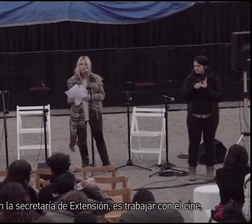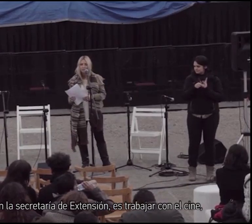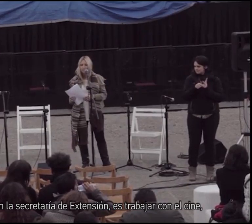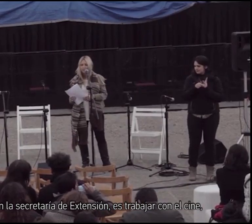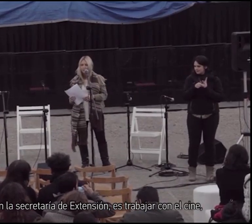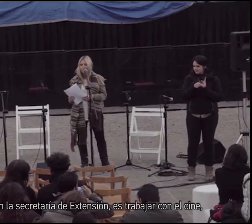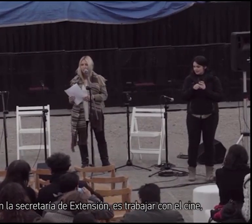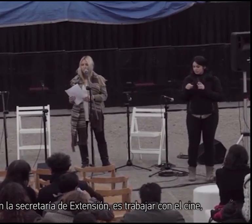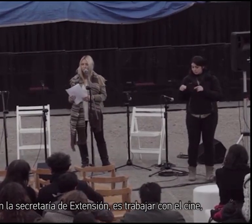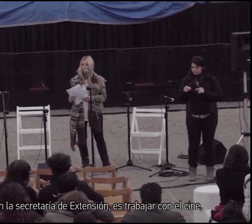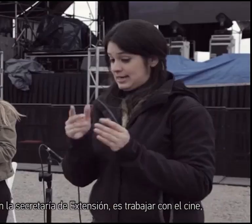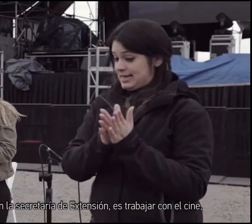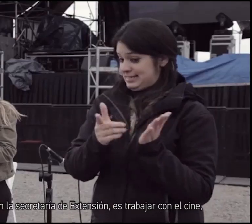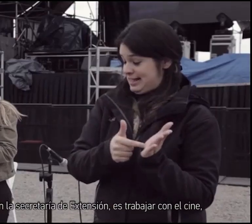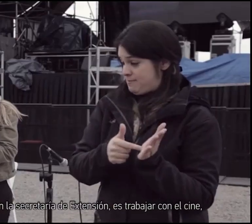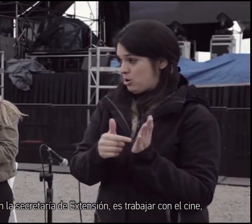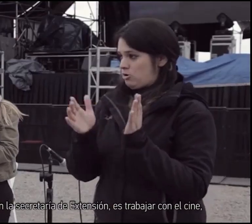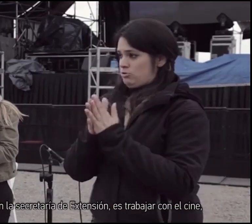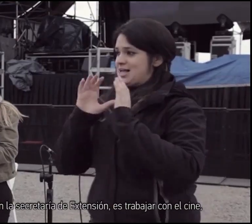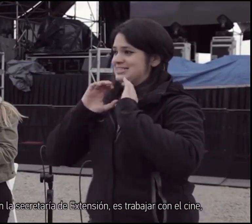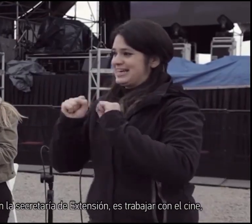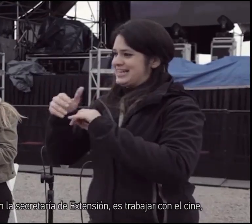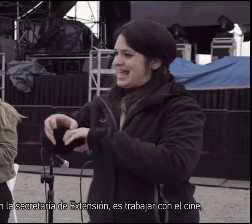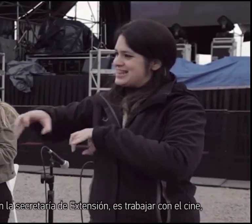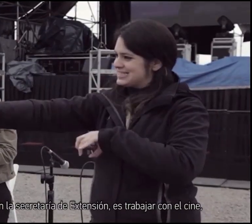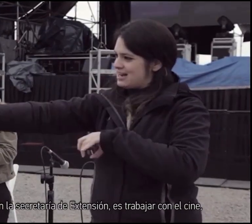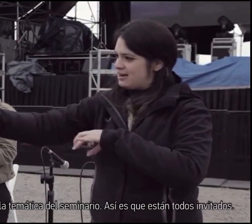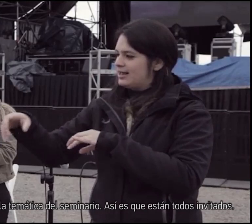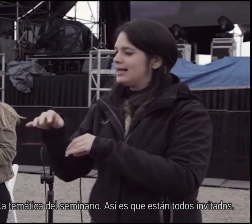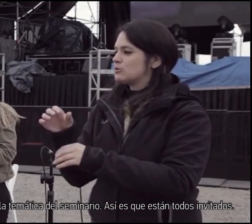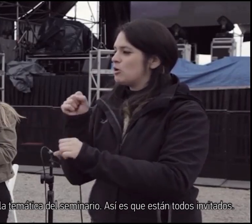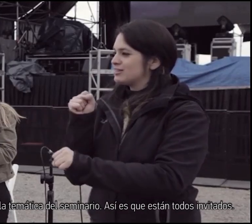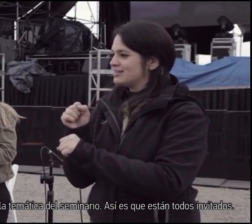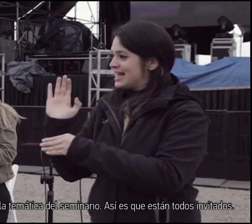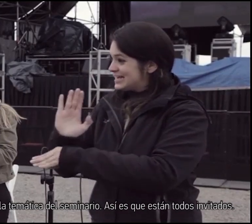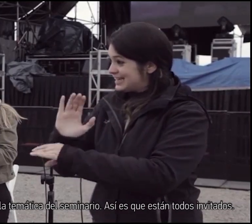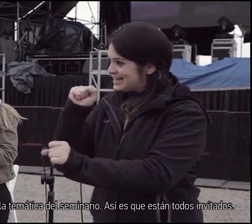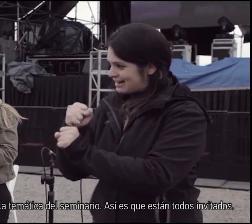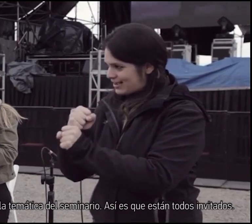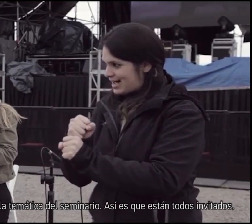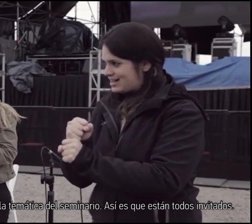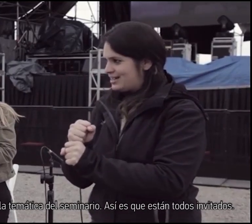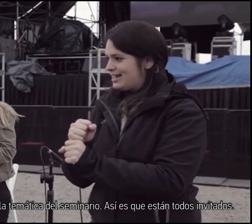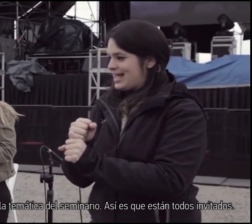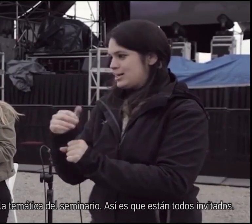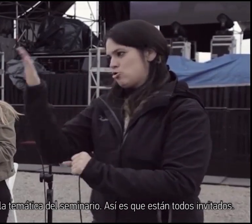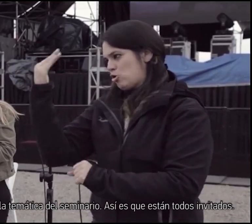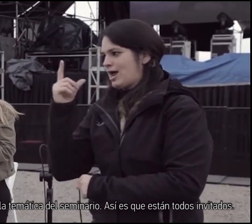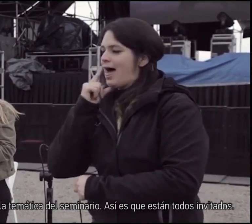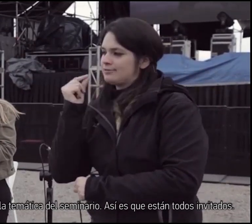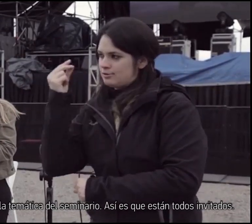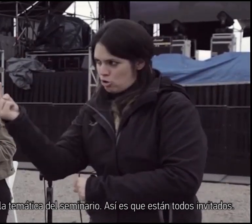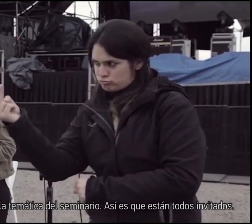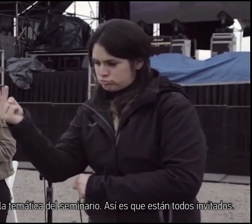con la Secretaría de Extensión es trabajar con el cine en dos encuentros, y si se puede